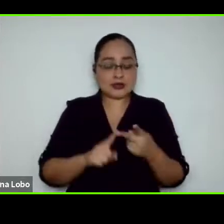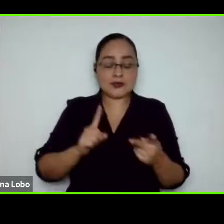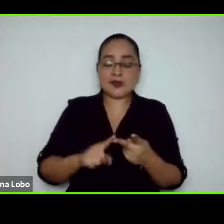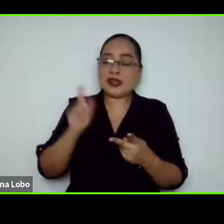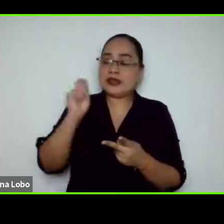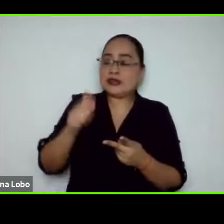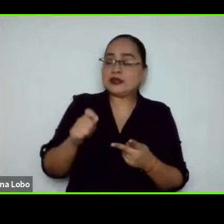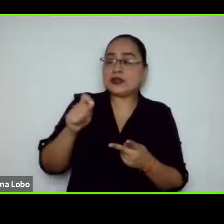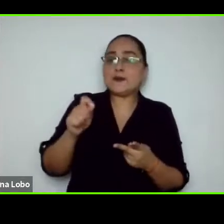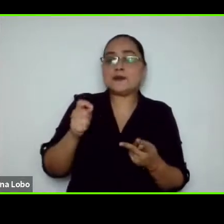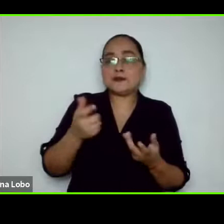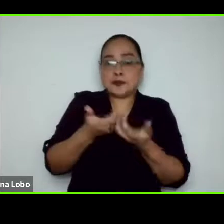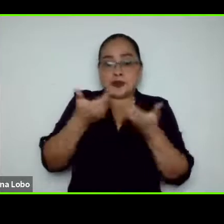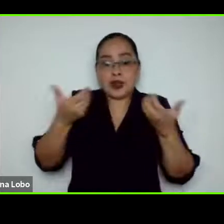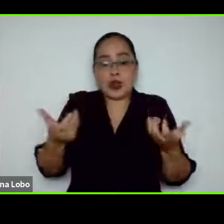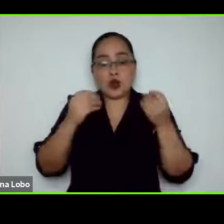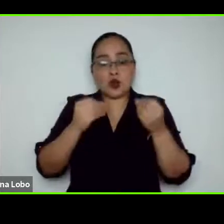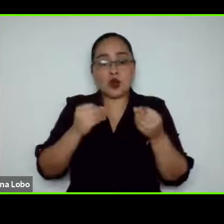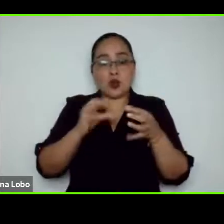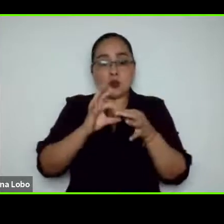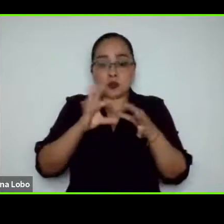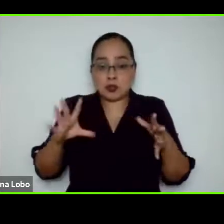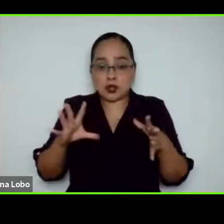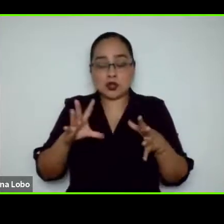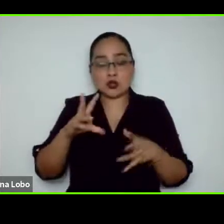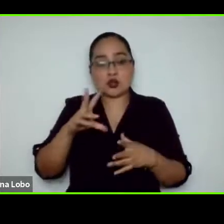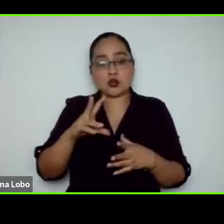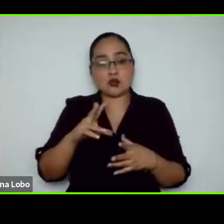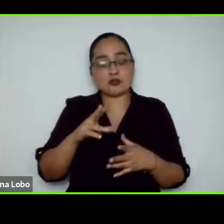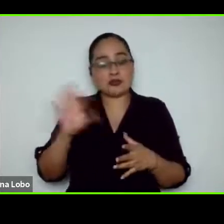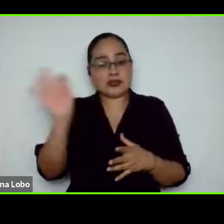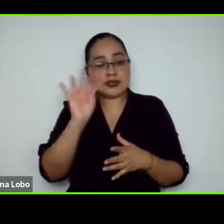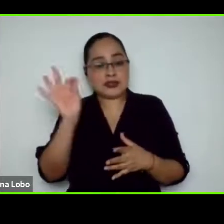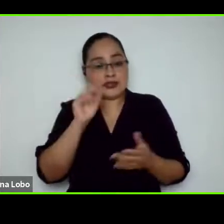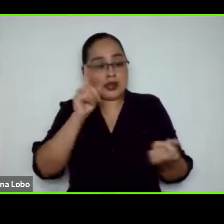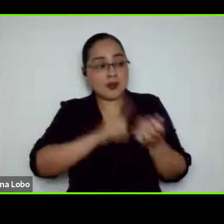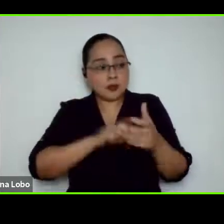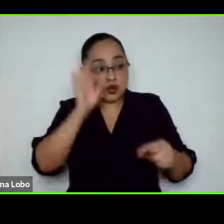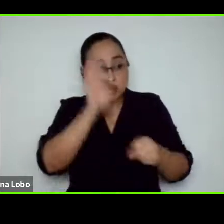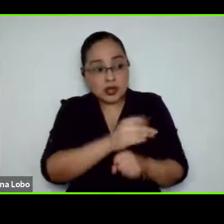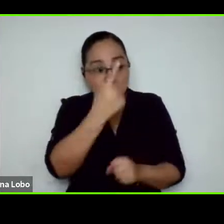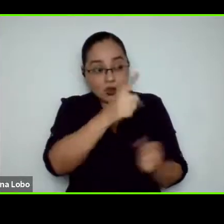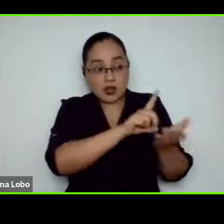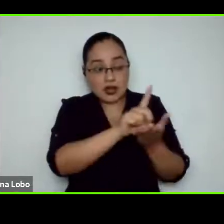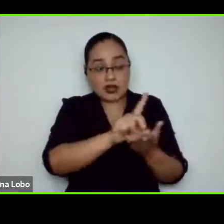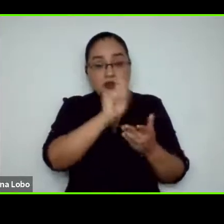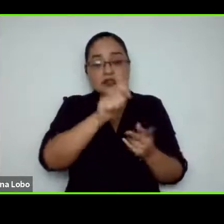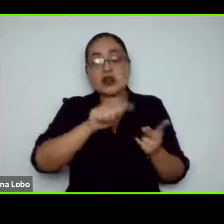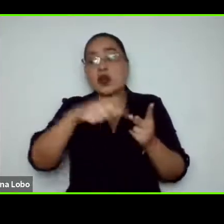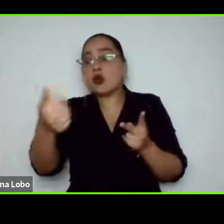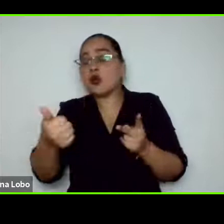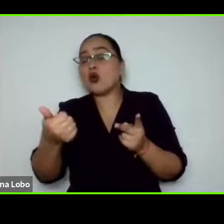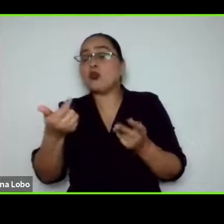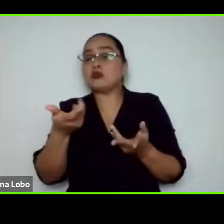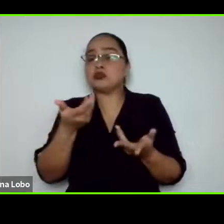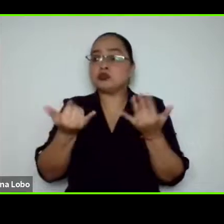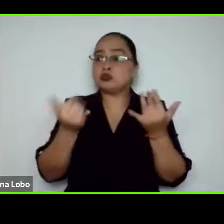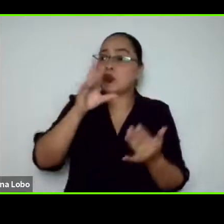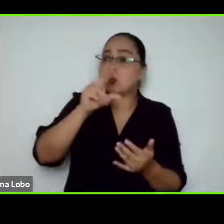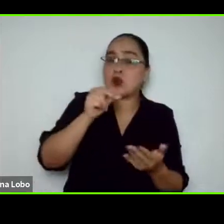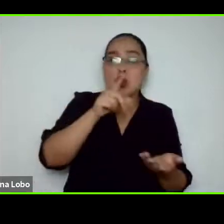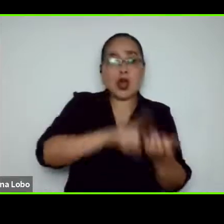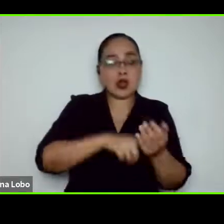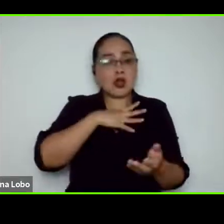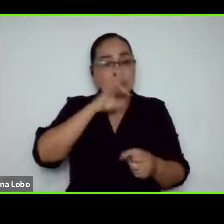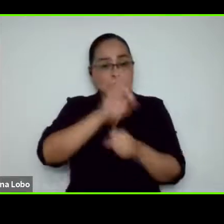decir, la protección de uno o la no protección de uno afecta al otro. Se tienen que entender